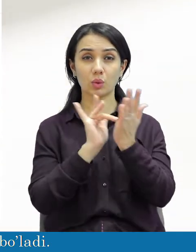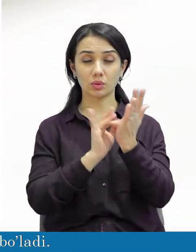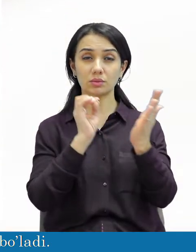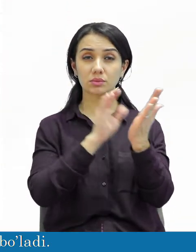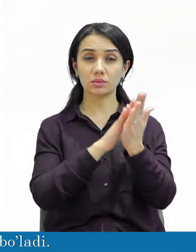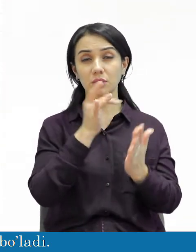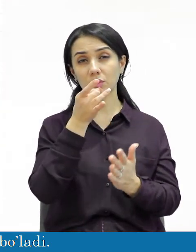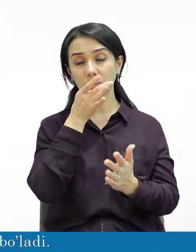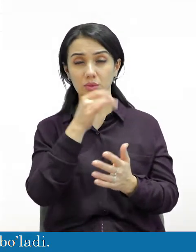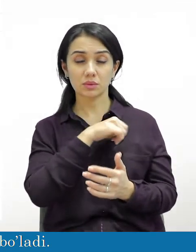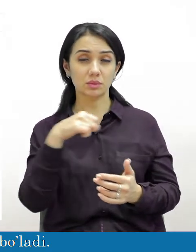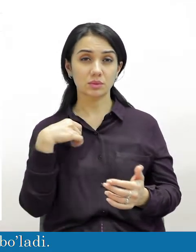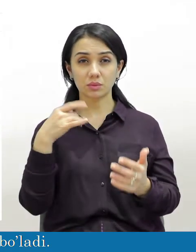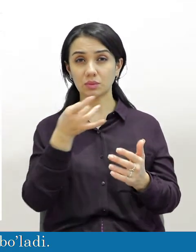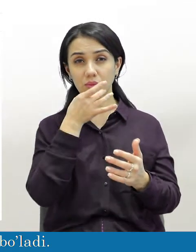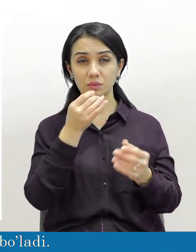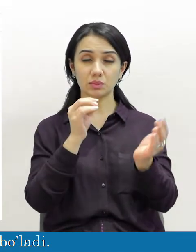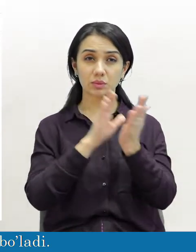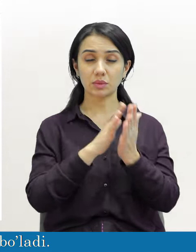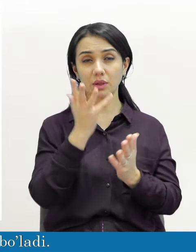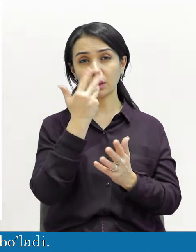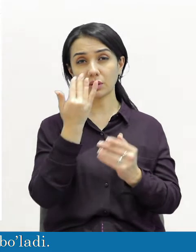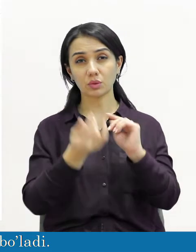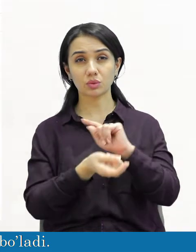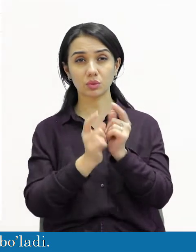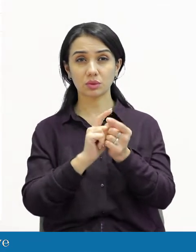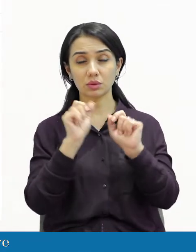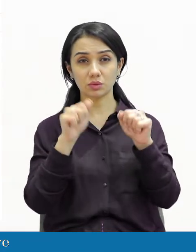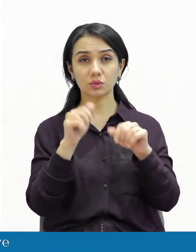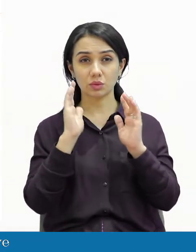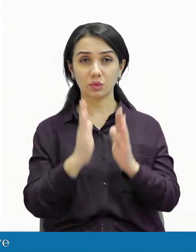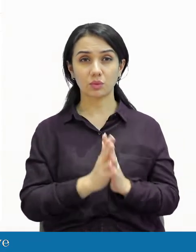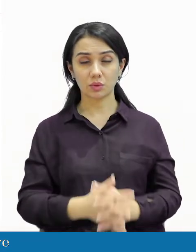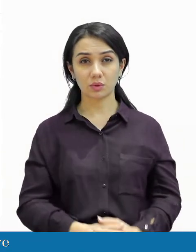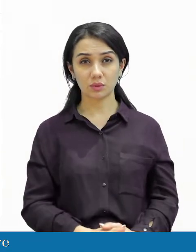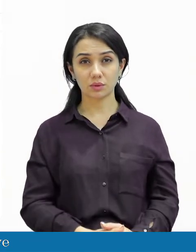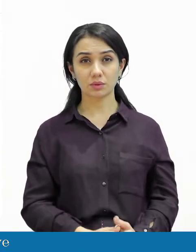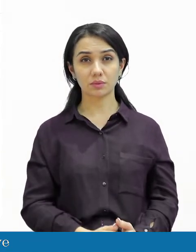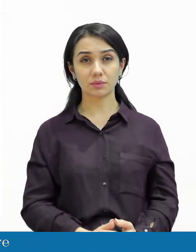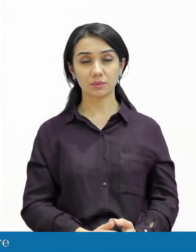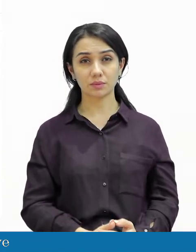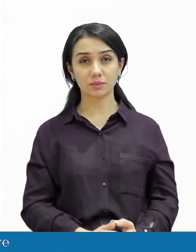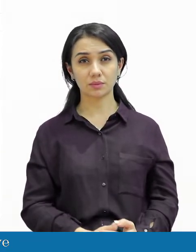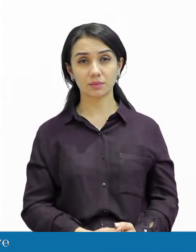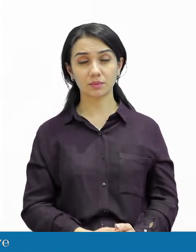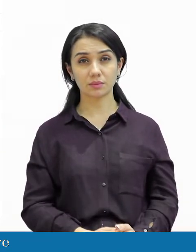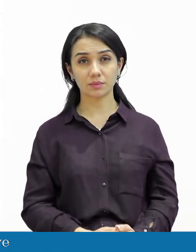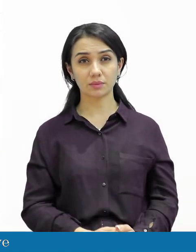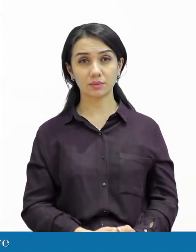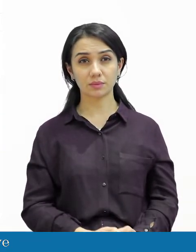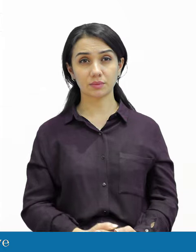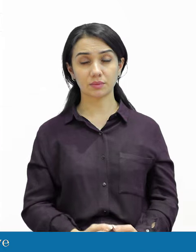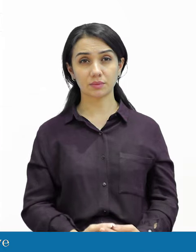o'zim xohlagan amallarni bajarishim, rangini o'zgartirishim mumkin bo'ladi. Xo'p, keyingi bizda keyingi o'rindagi